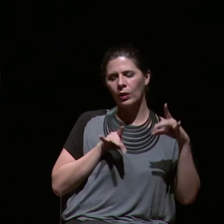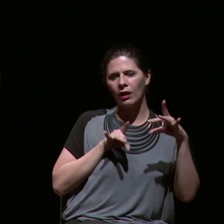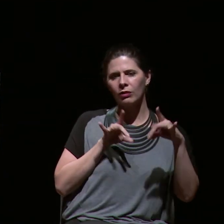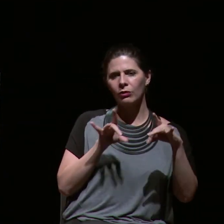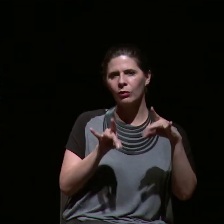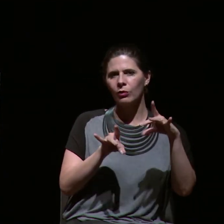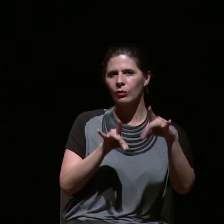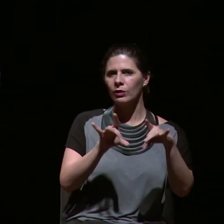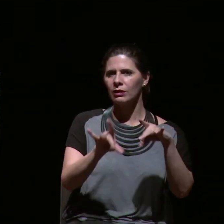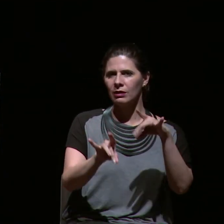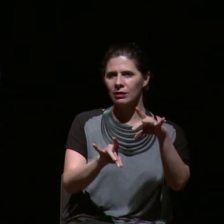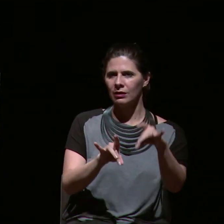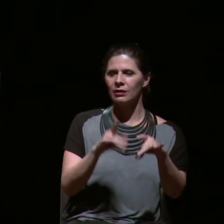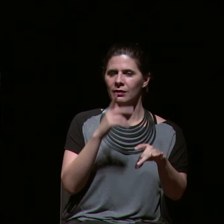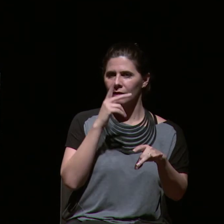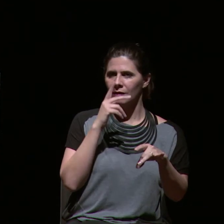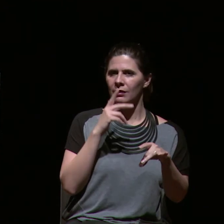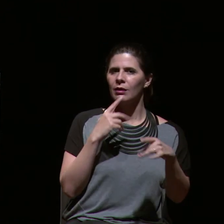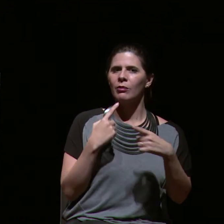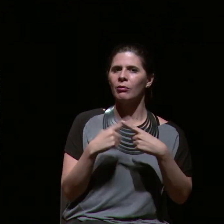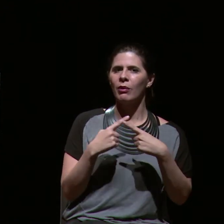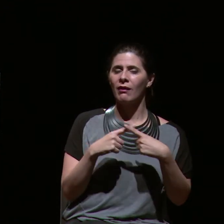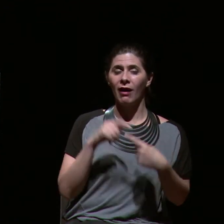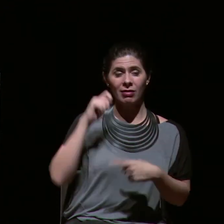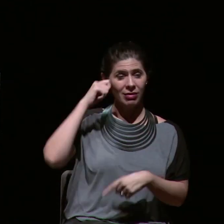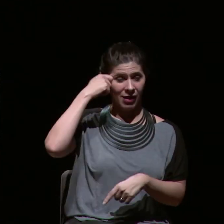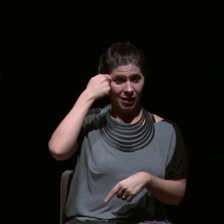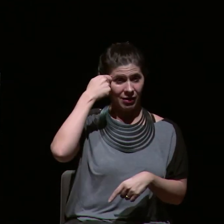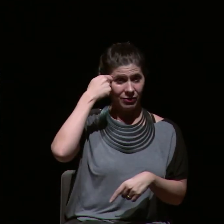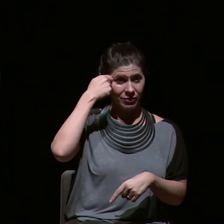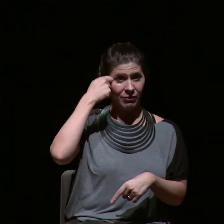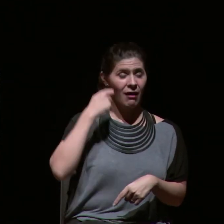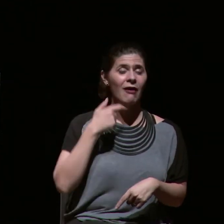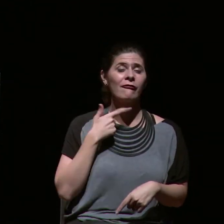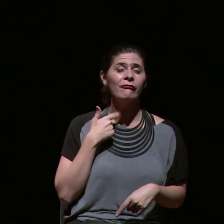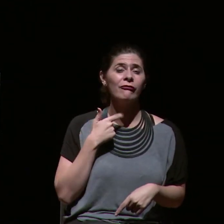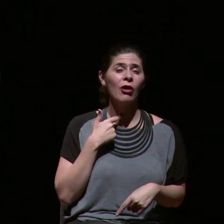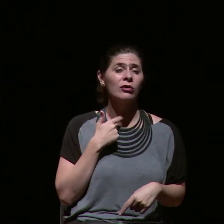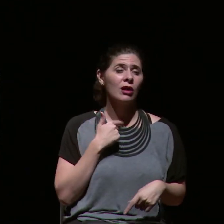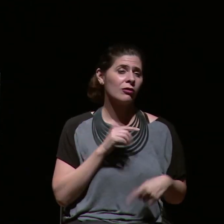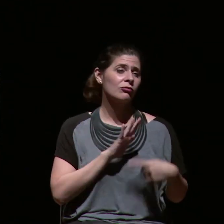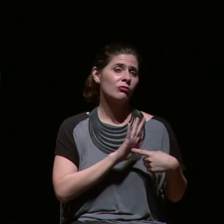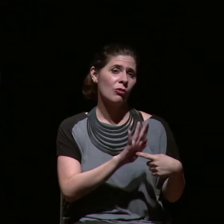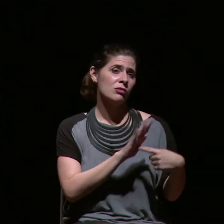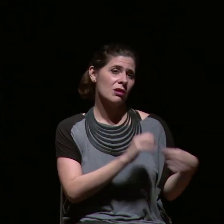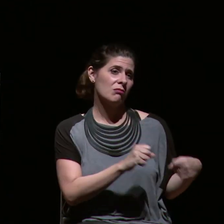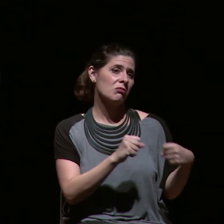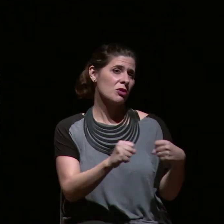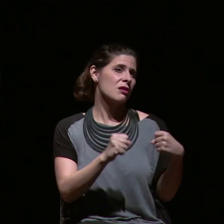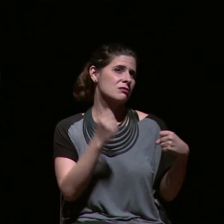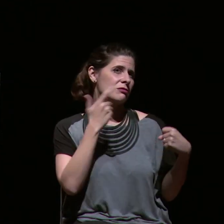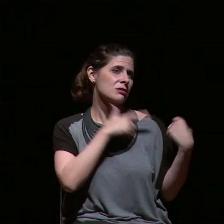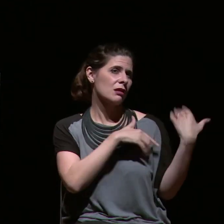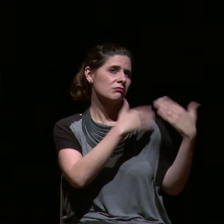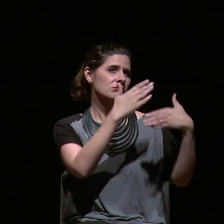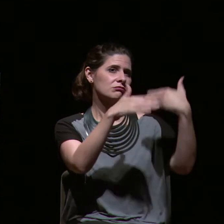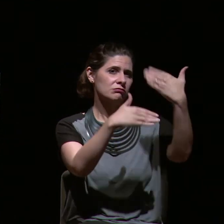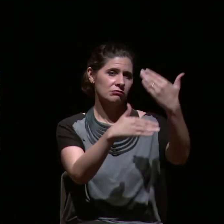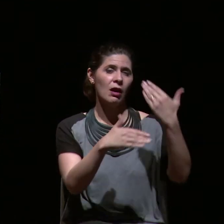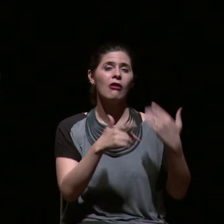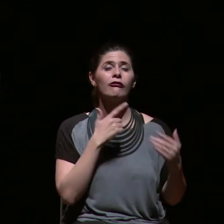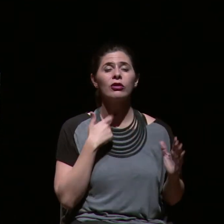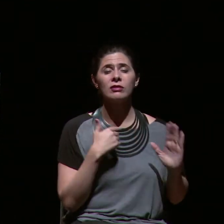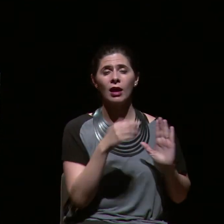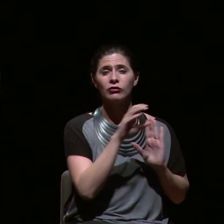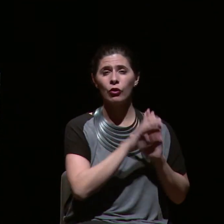verdadeiros curadores só por causa da cor negra de sua pele, principalmente por sua vontade de potência carreirista, seu desejo de pôr no